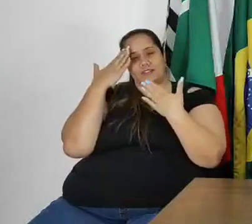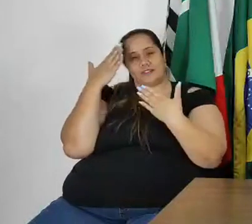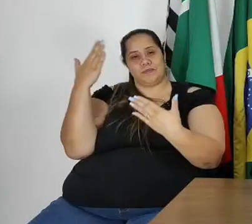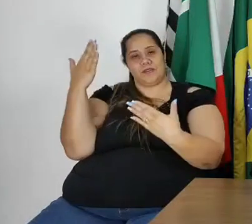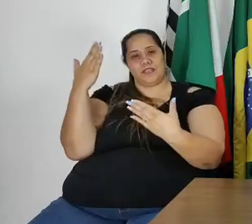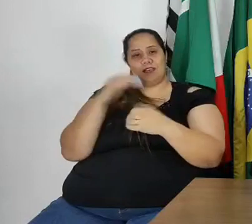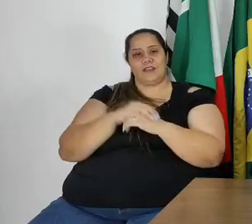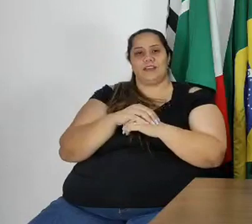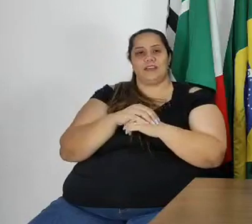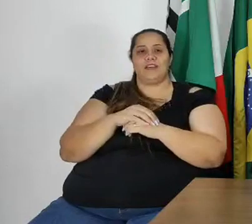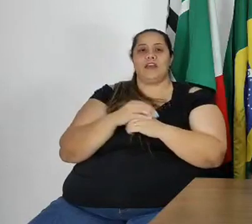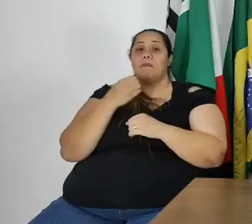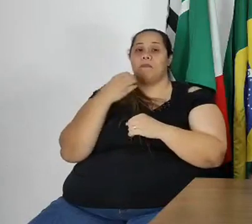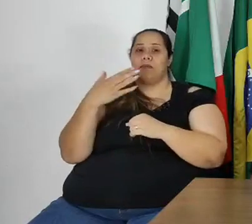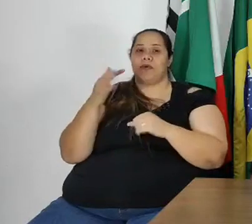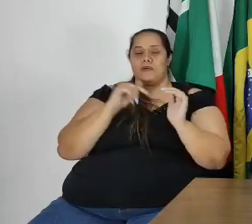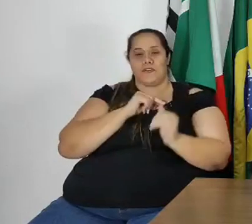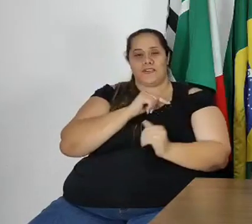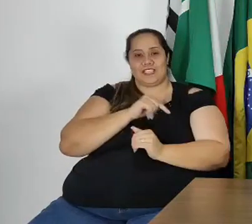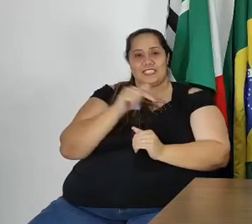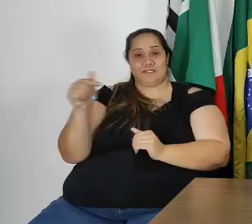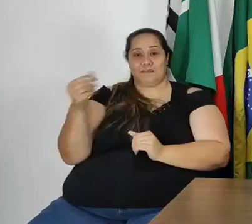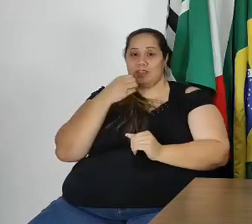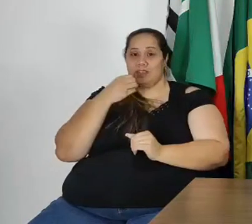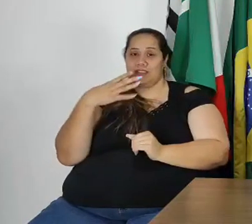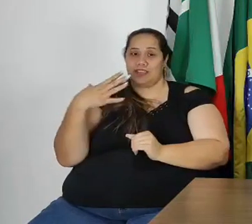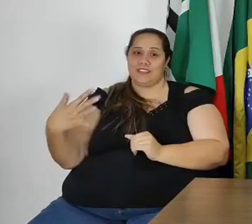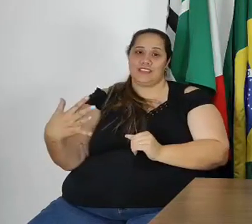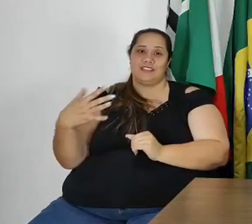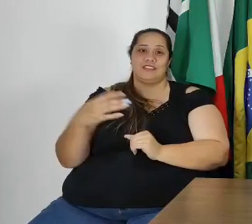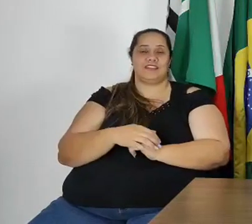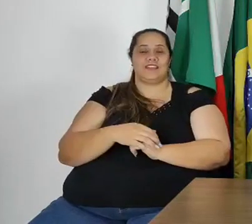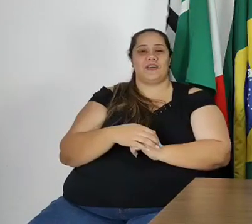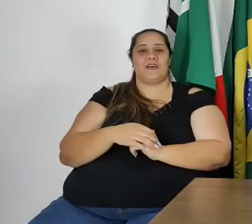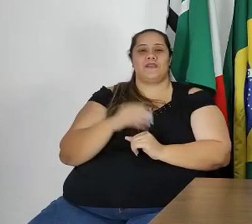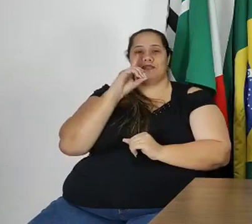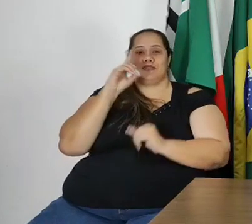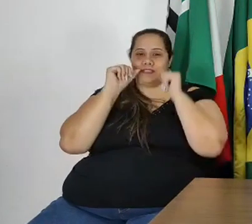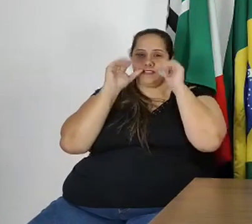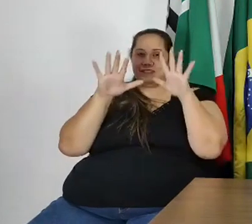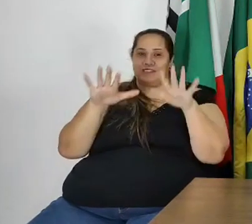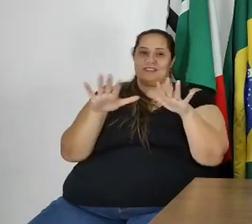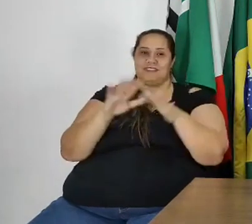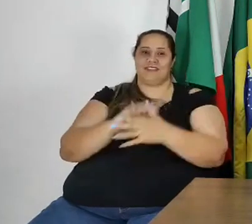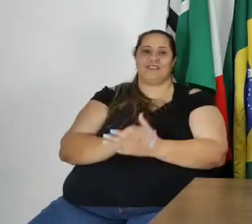Obrigado, boa semana, bom feriado, que o Senhor abençoe a cada um.